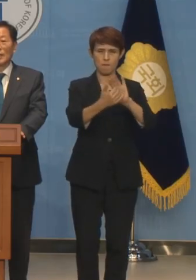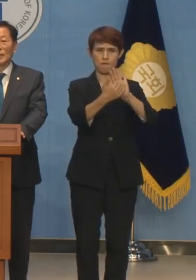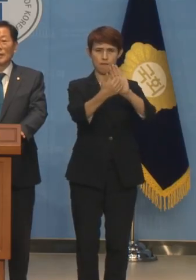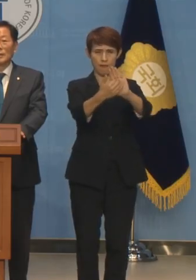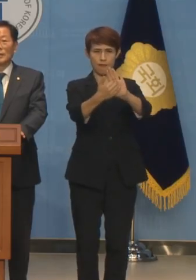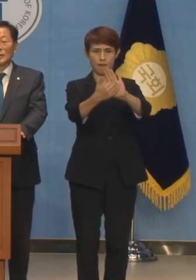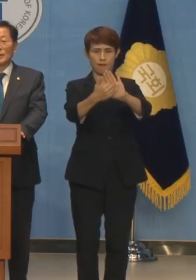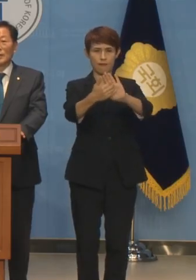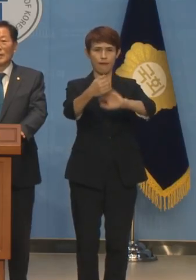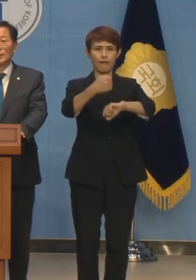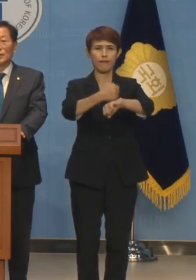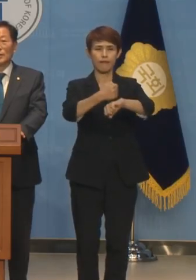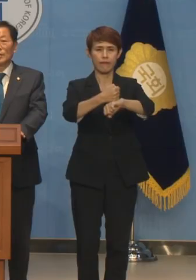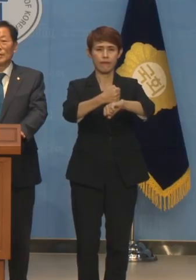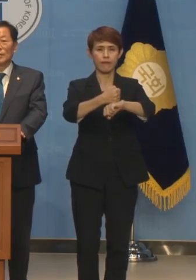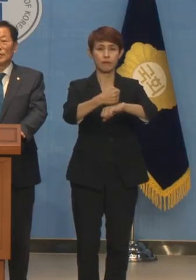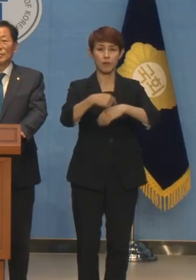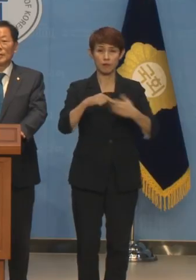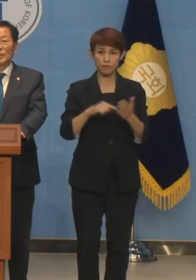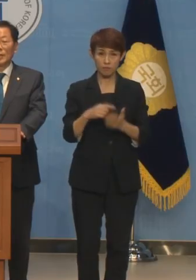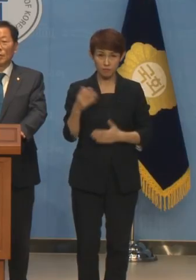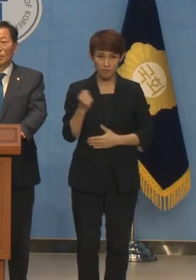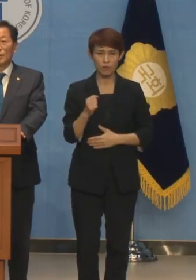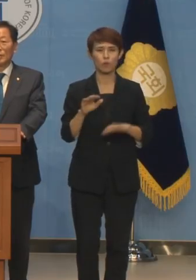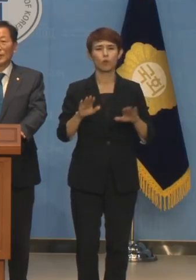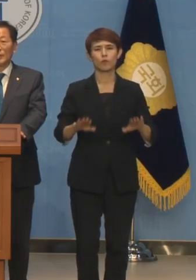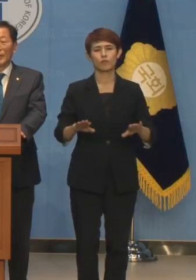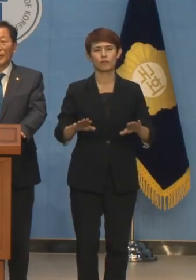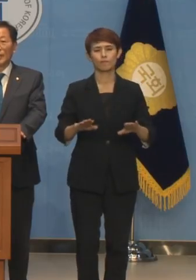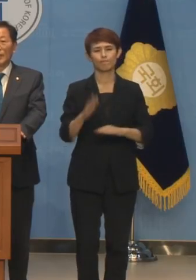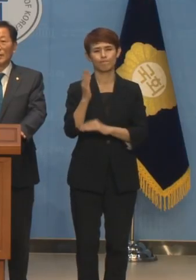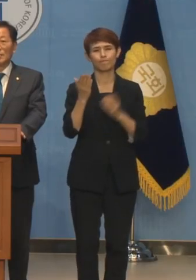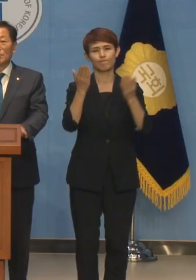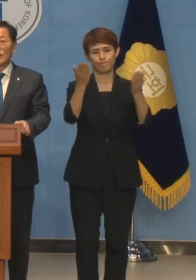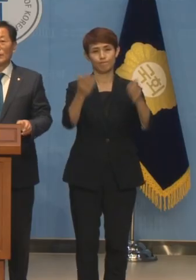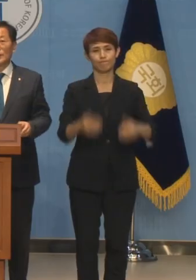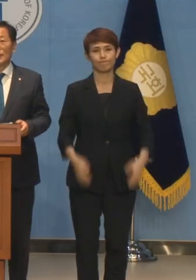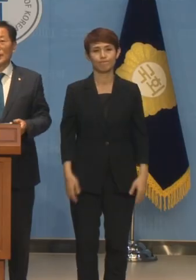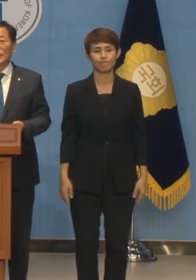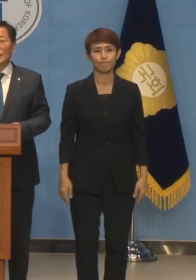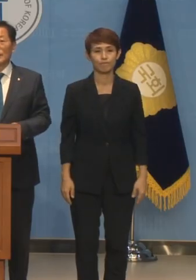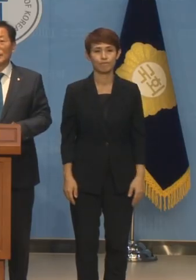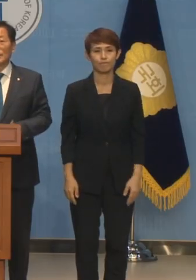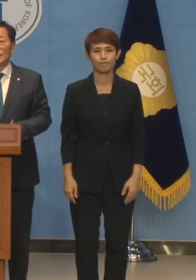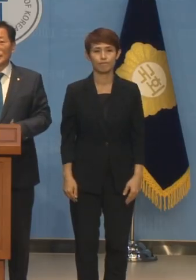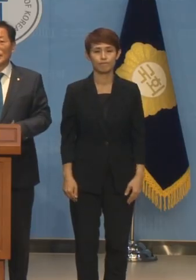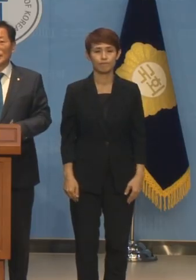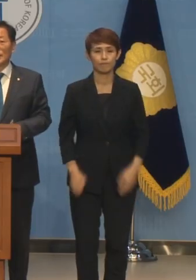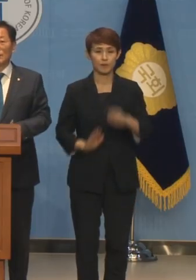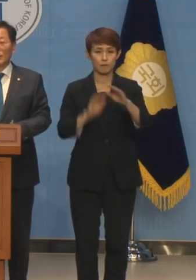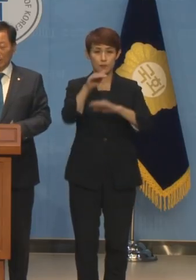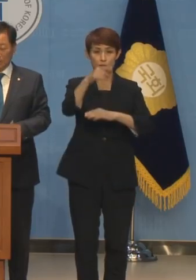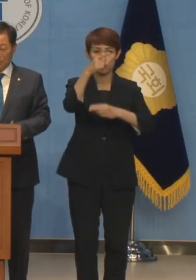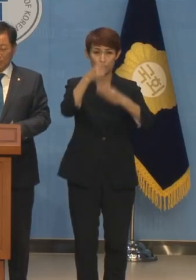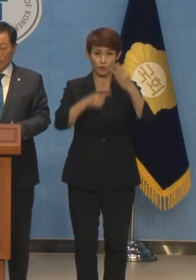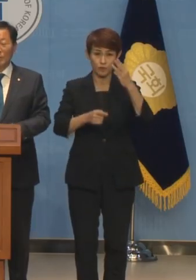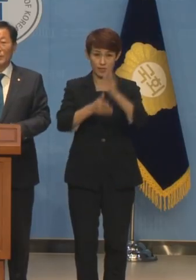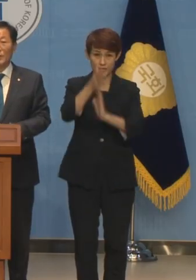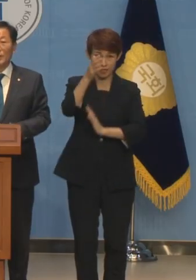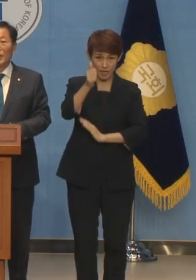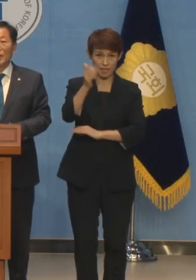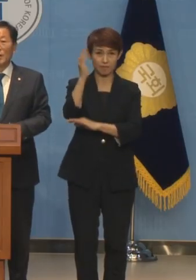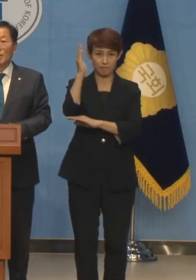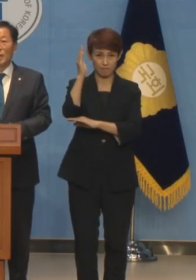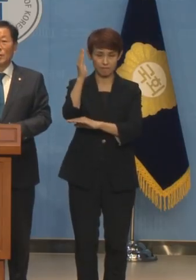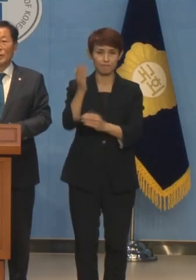막아내겠다라는 그런 의지를 가지고 오늘 국민들께 호소하고자 합니다. 그럼 파주시장께서 인사드리고 또